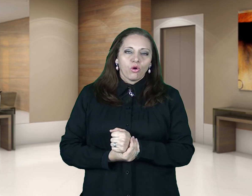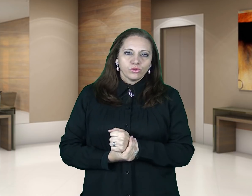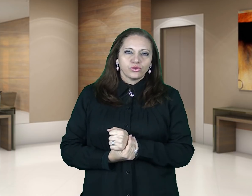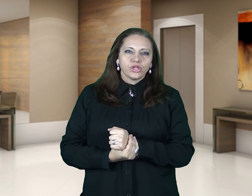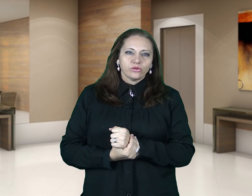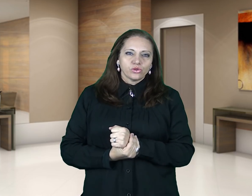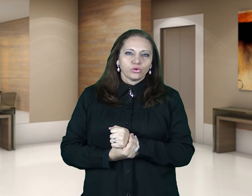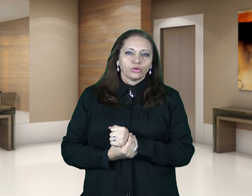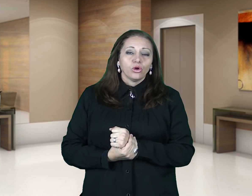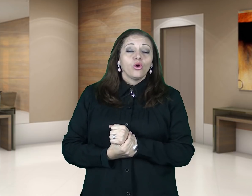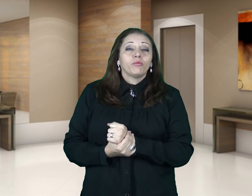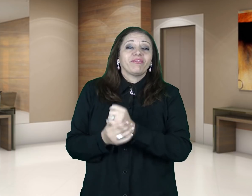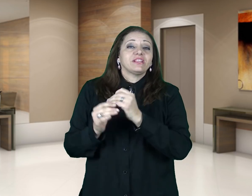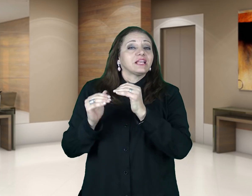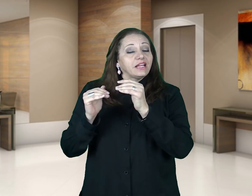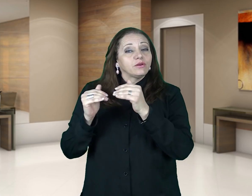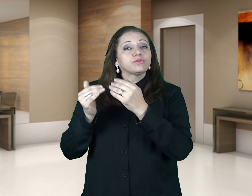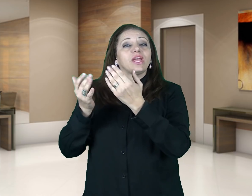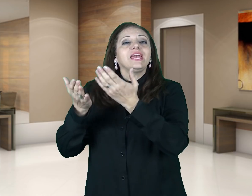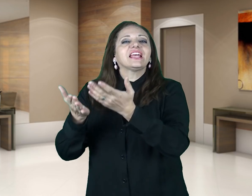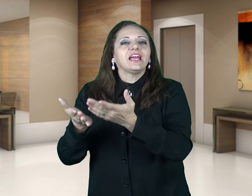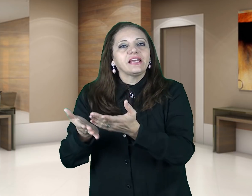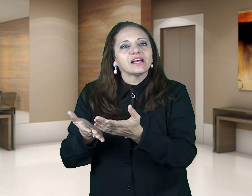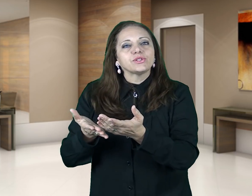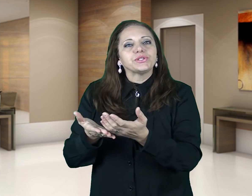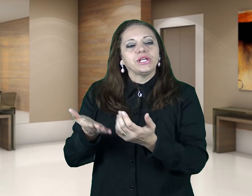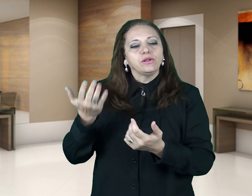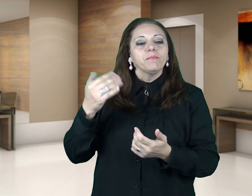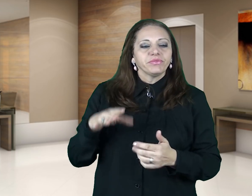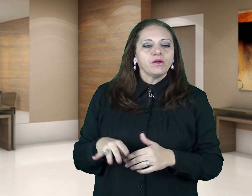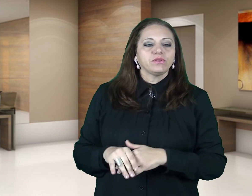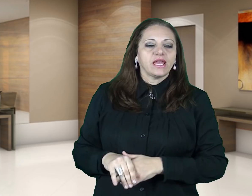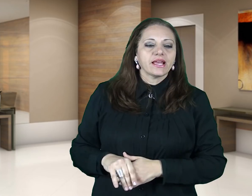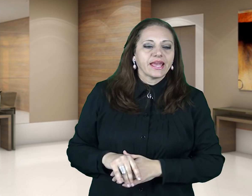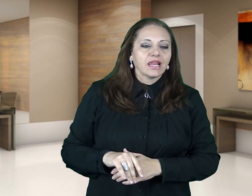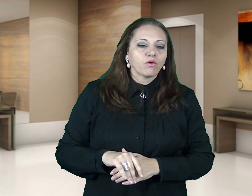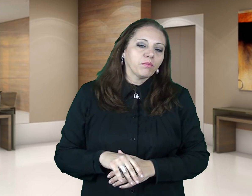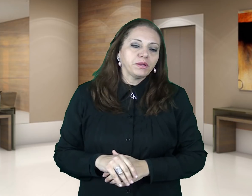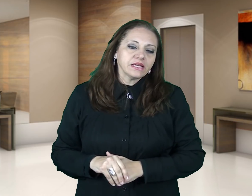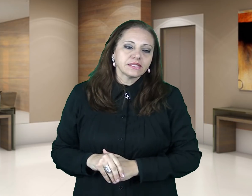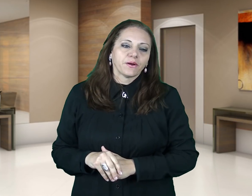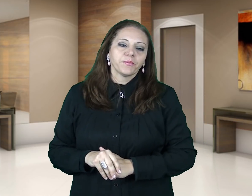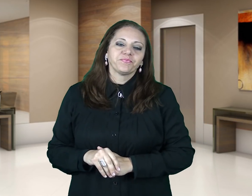comunicação com o sujeito surdo, uma vez que ele não tem aquele raciocínio, não tem aquela compreensão.